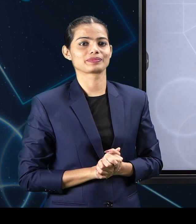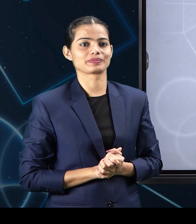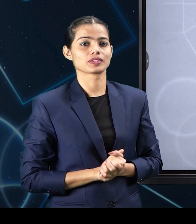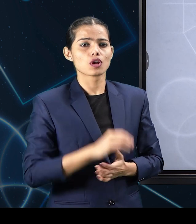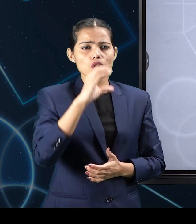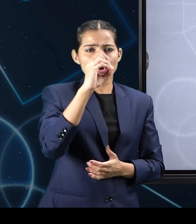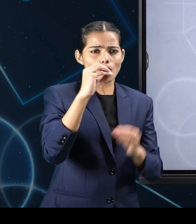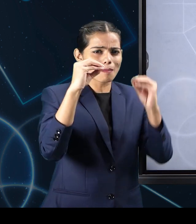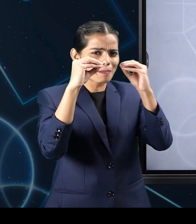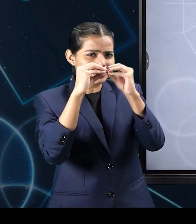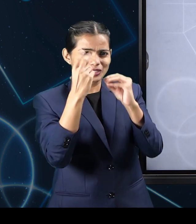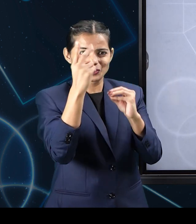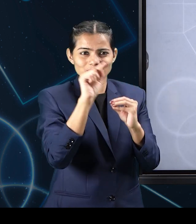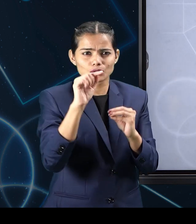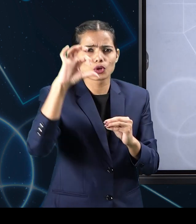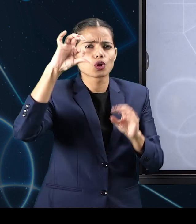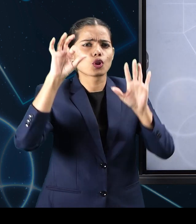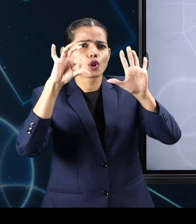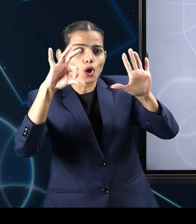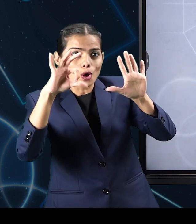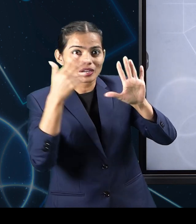OB square is equal to 9.